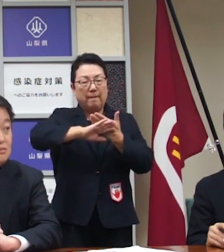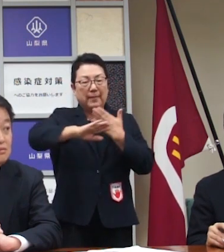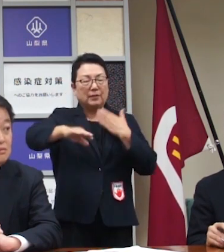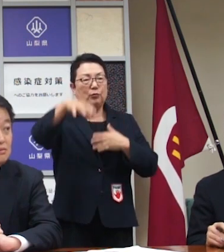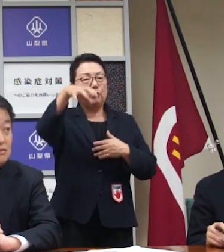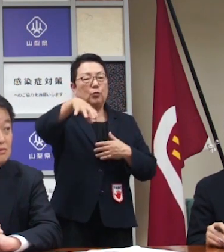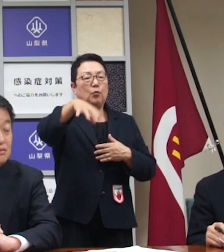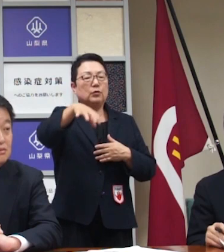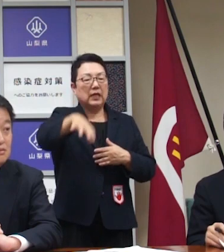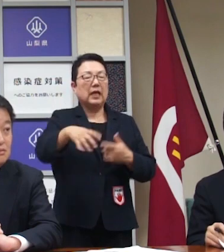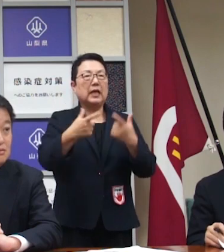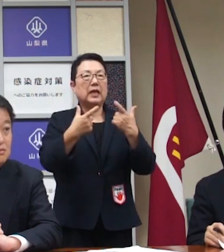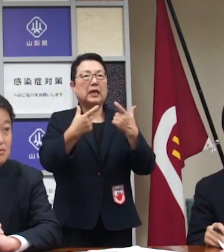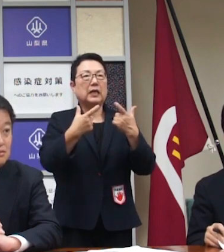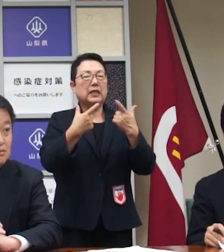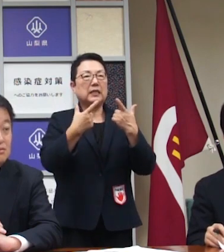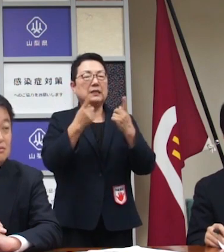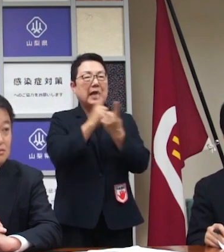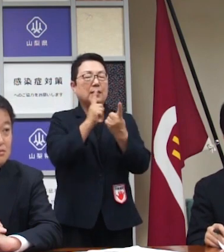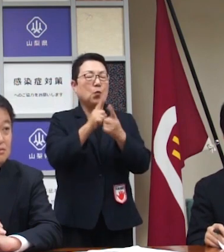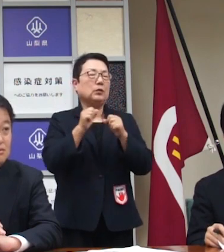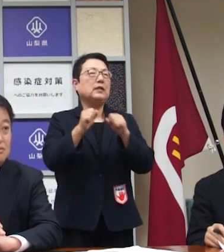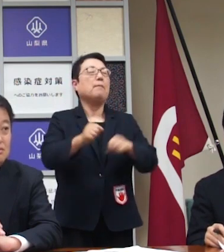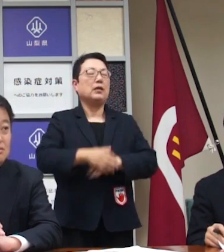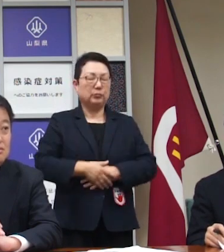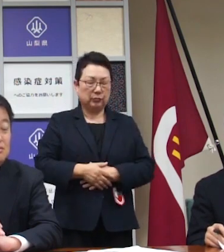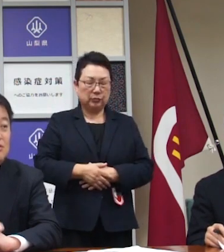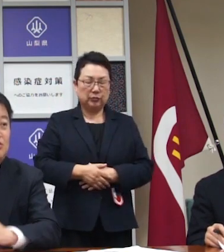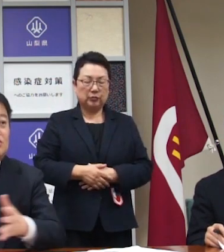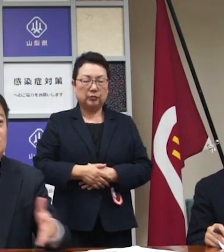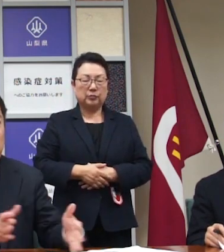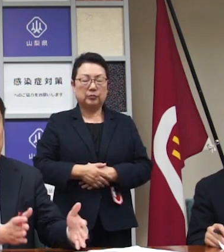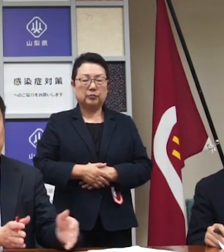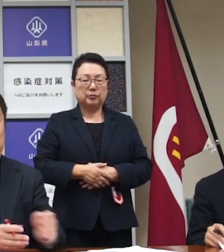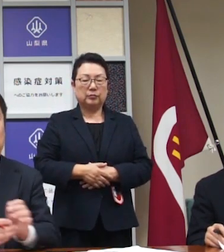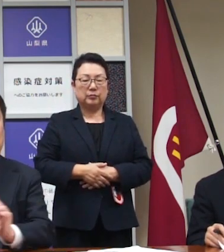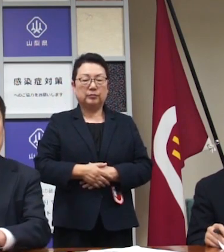されています、まあ、そういう意味で、